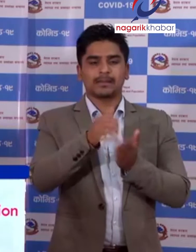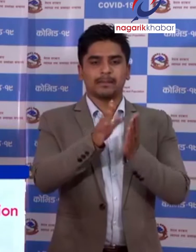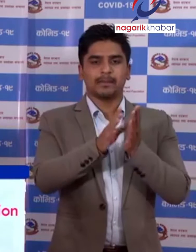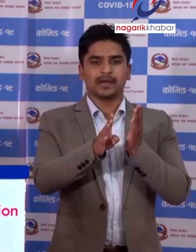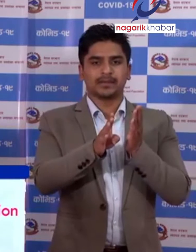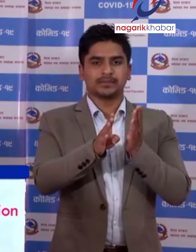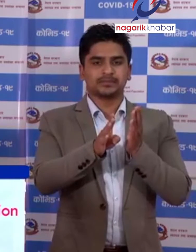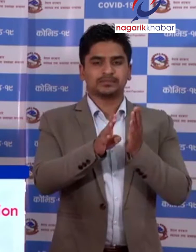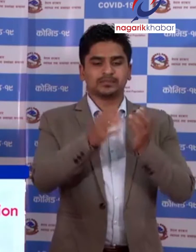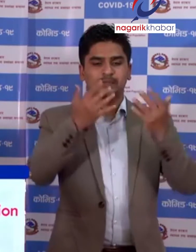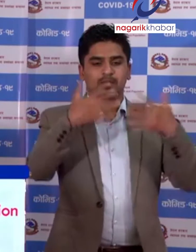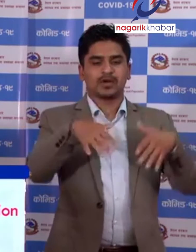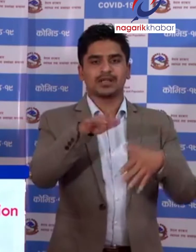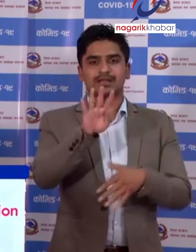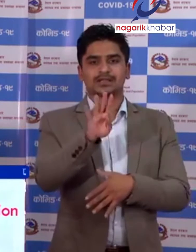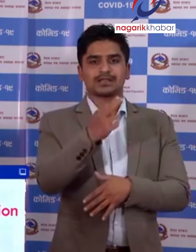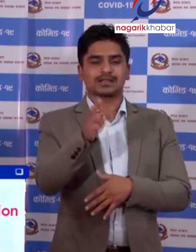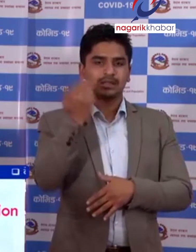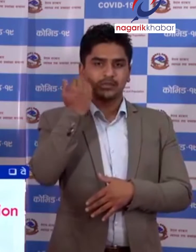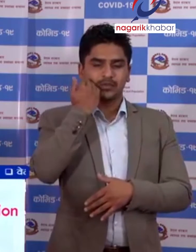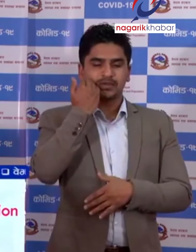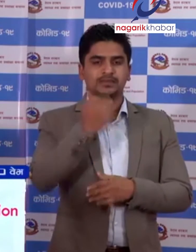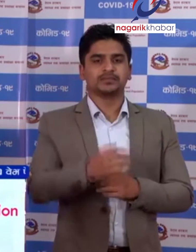दाङबाट बर्दियाका 4 जना पुरुष,